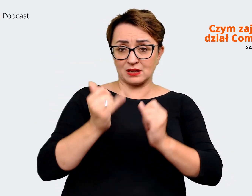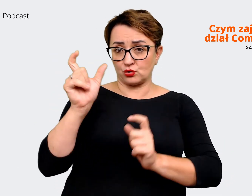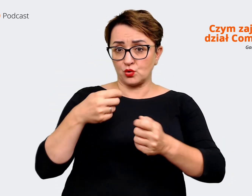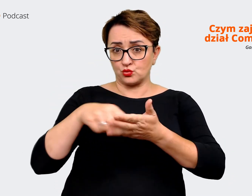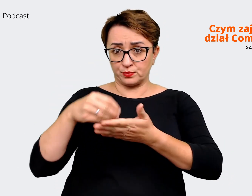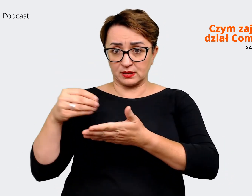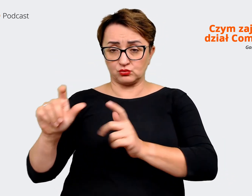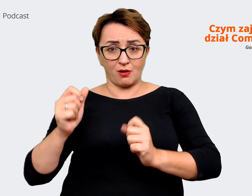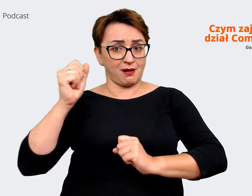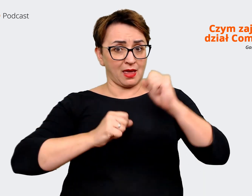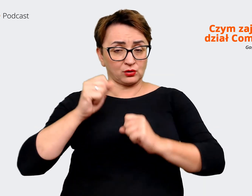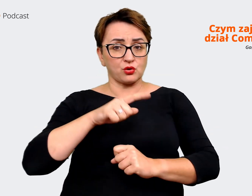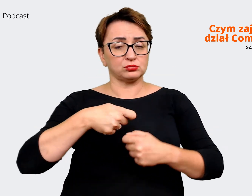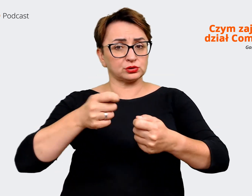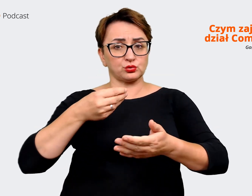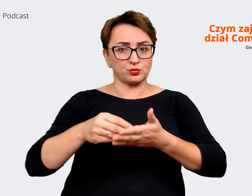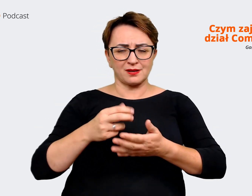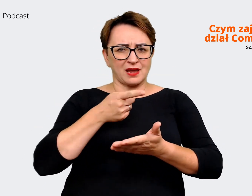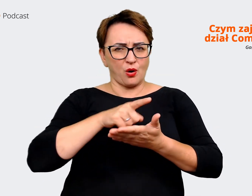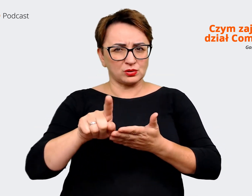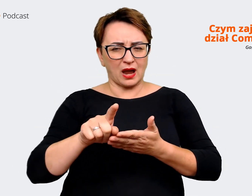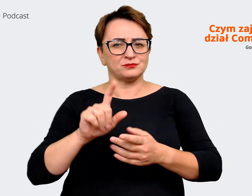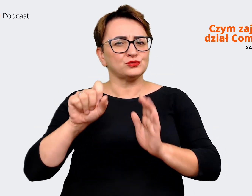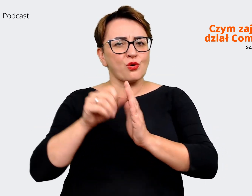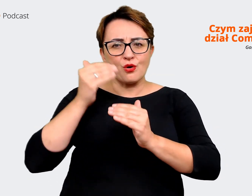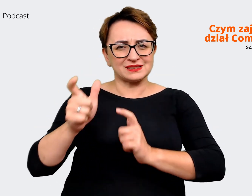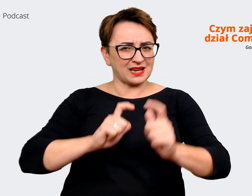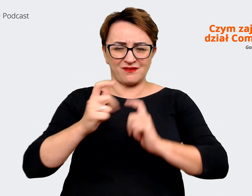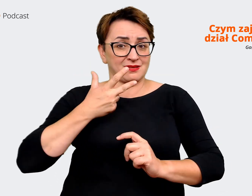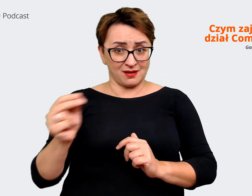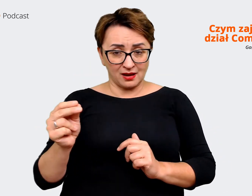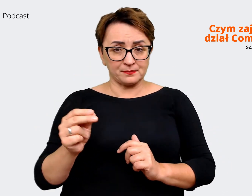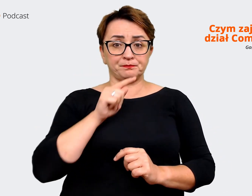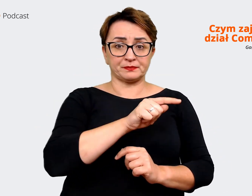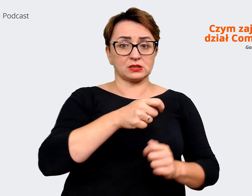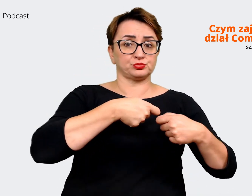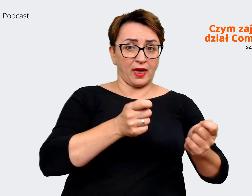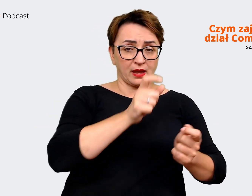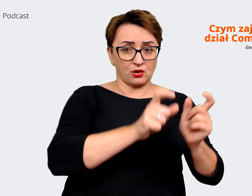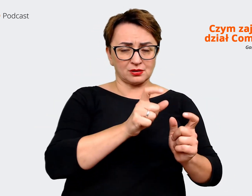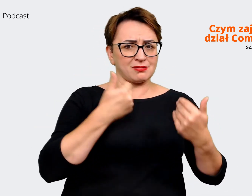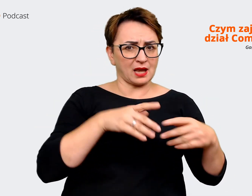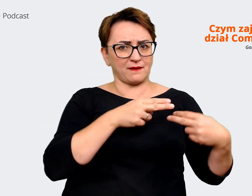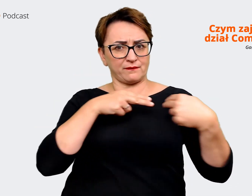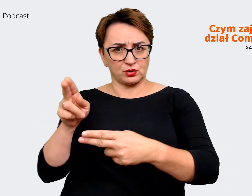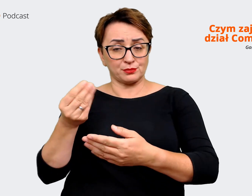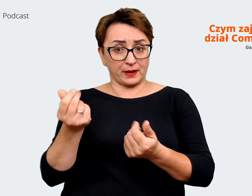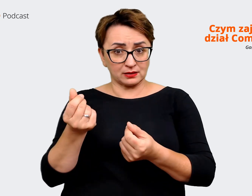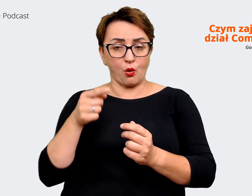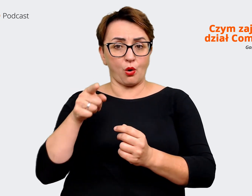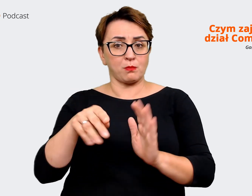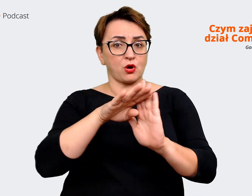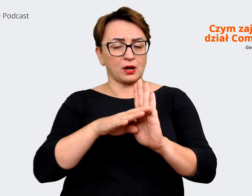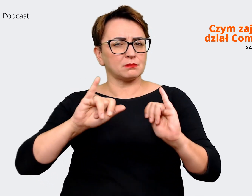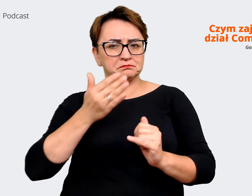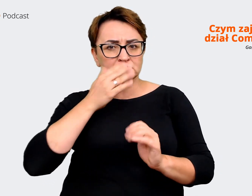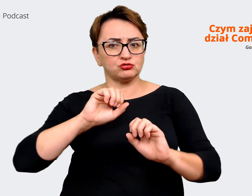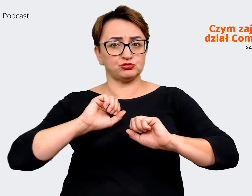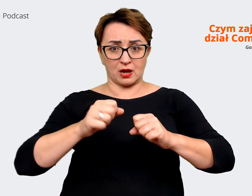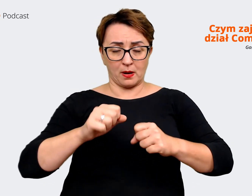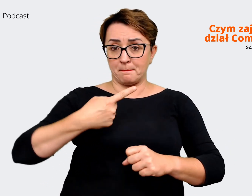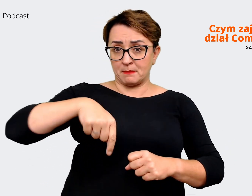być dwuznacznie rozumiane, żeby ktoś nie czuł się wprowadzony w błąd. Mamy także Allegro Protect, czyli dawny program ochrony kupujących, który sprawia,